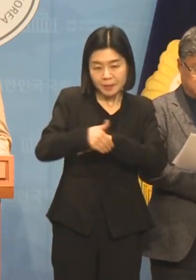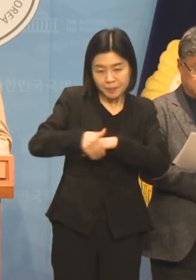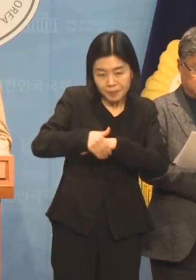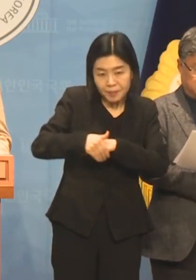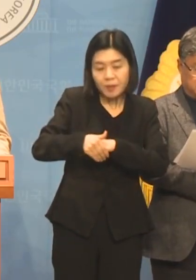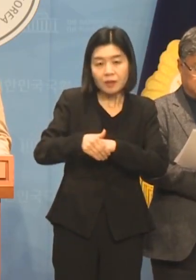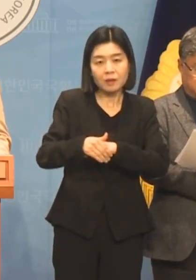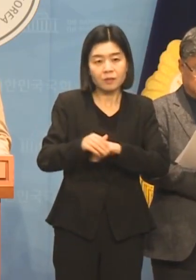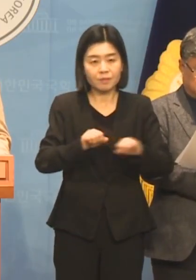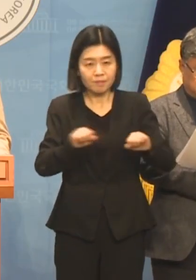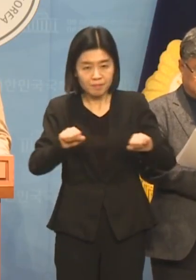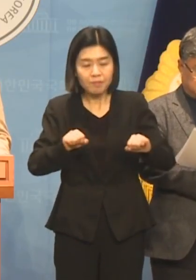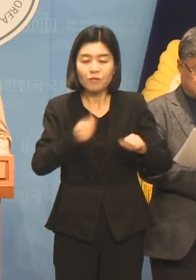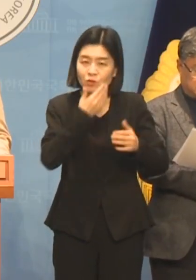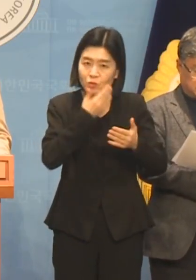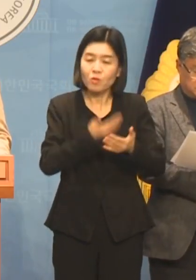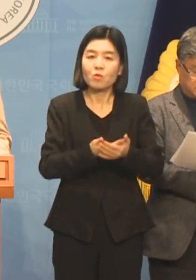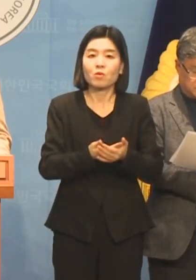굉장히 중요합니다.